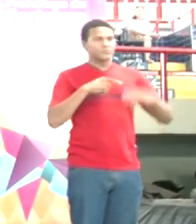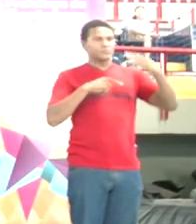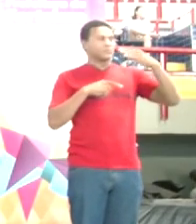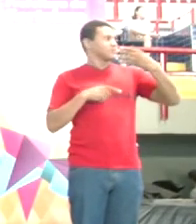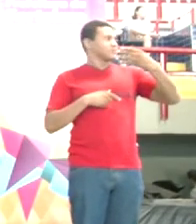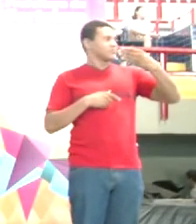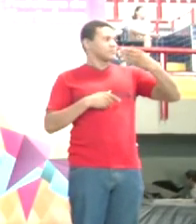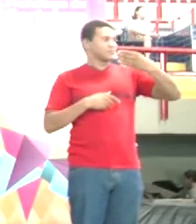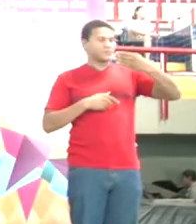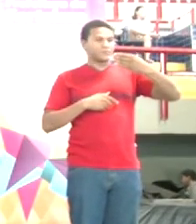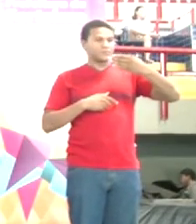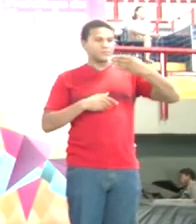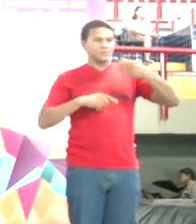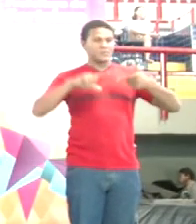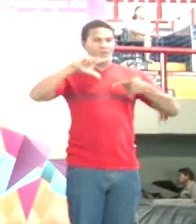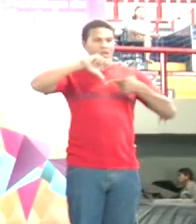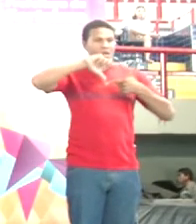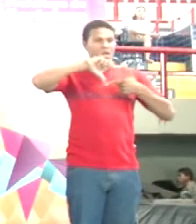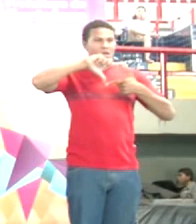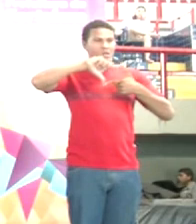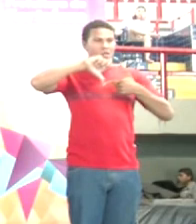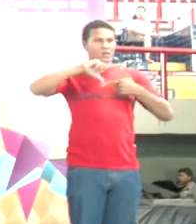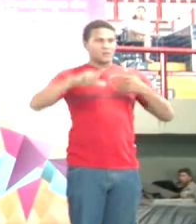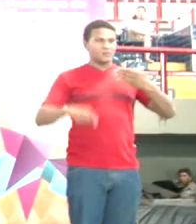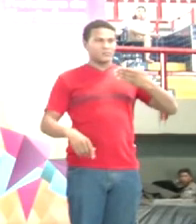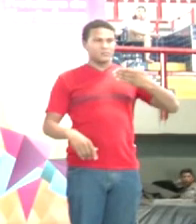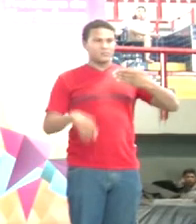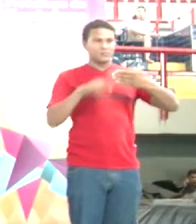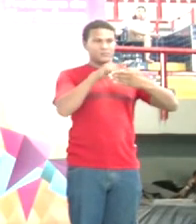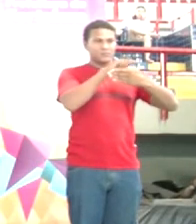comprimento. O que é que está escrito aí na figura? O comprimento.